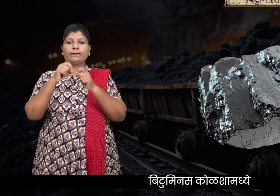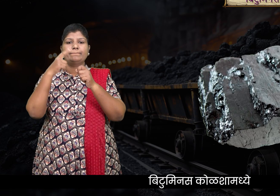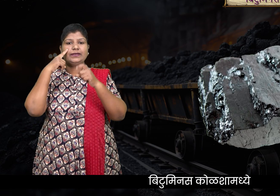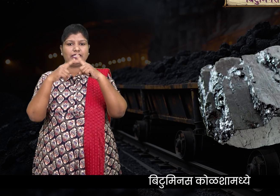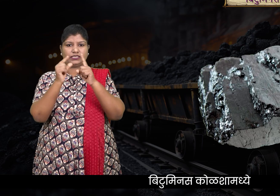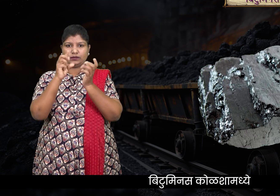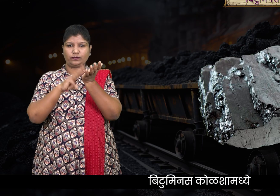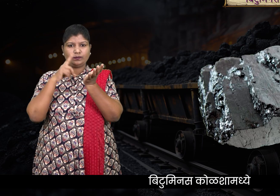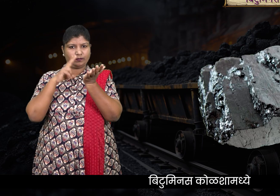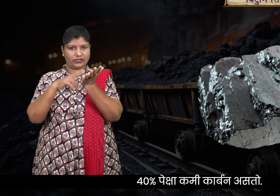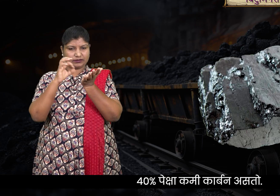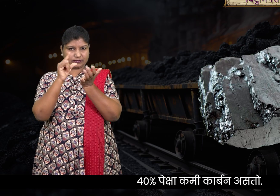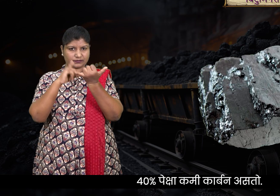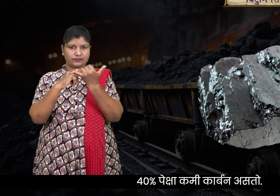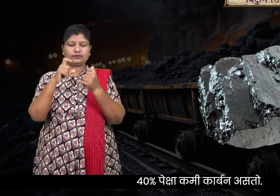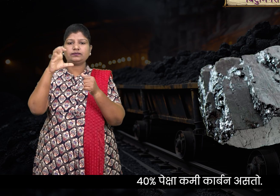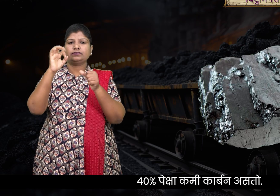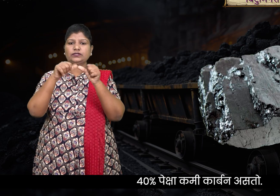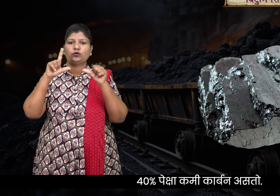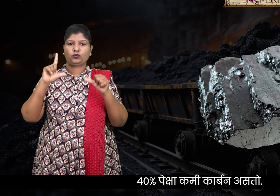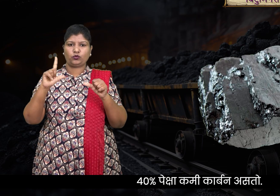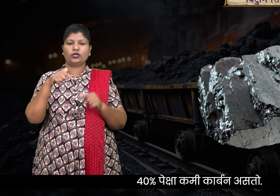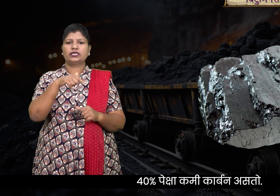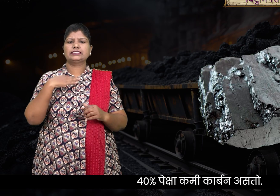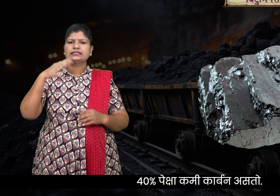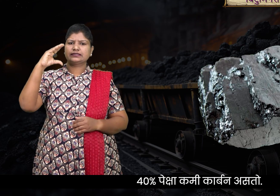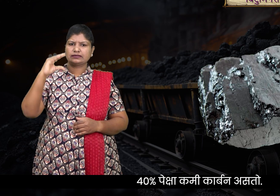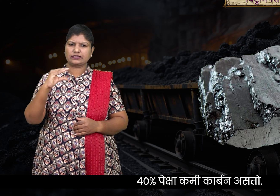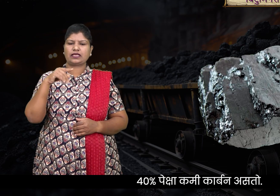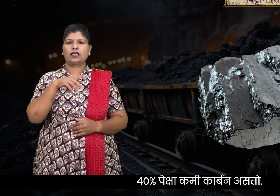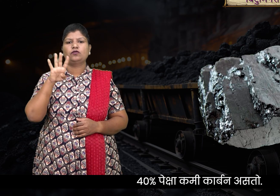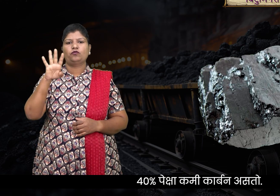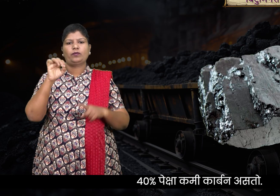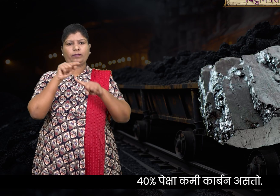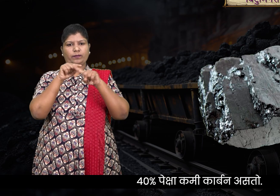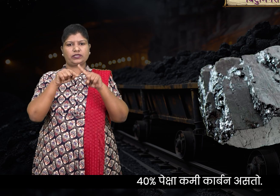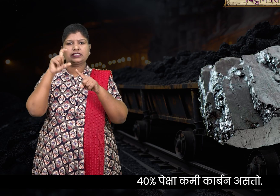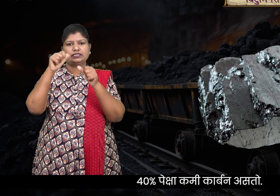बिटुमिनस कोळशामध्ये 40% कमी कार्बन असतो.